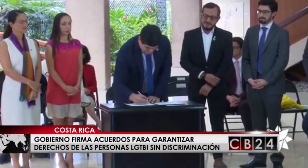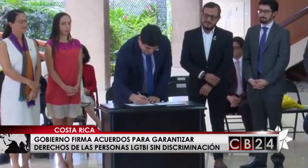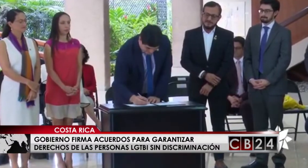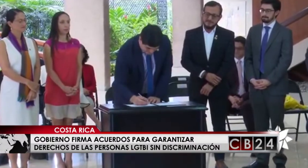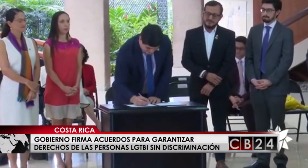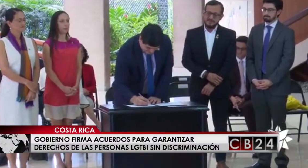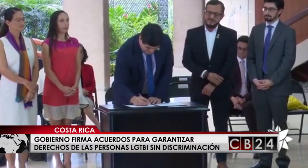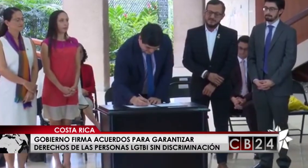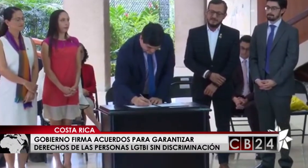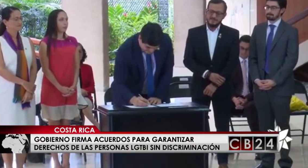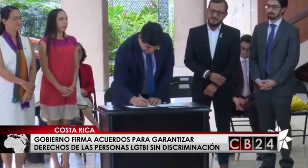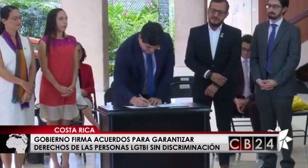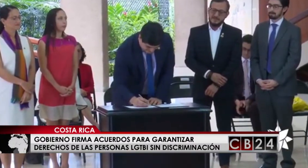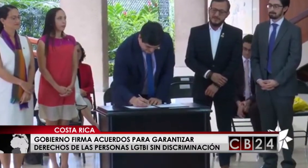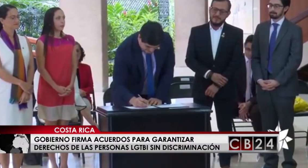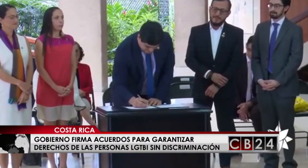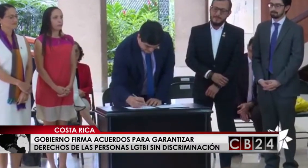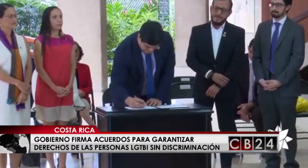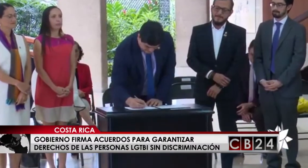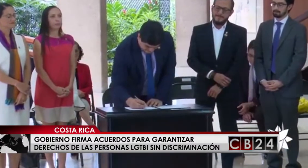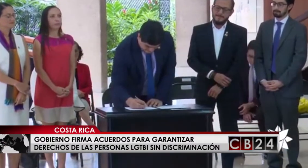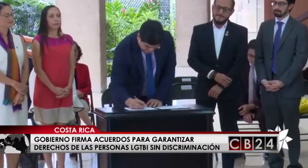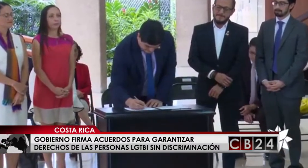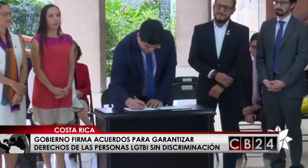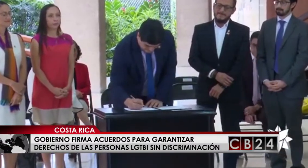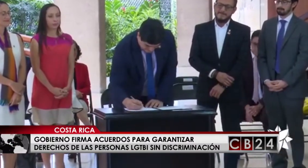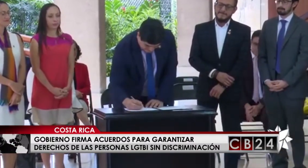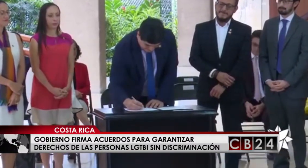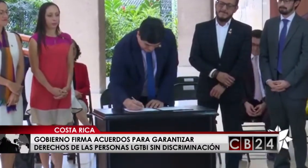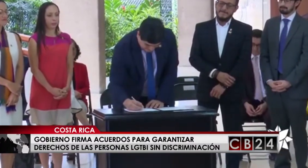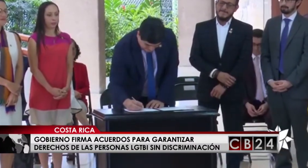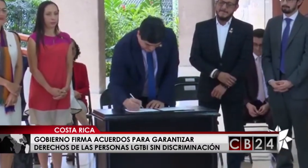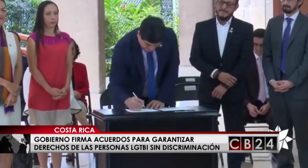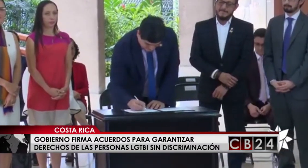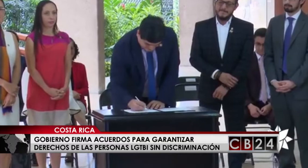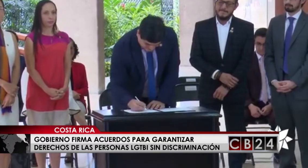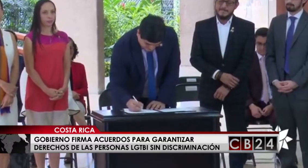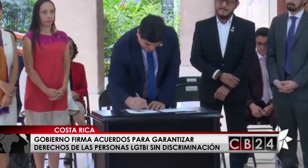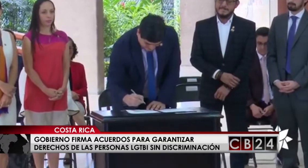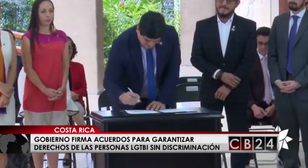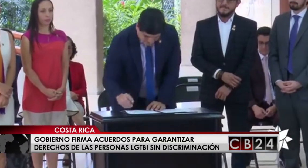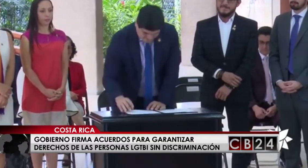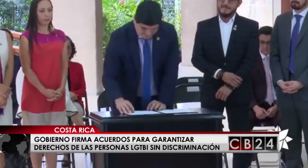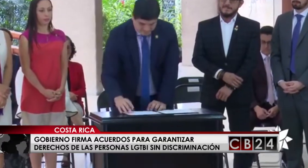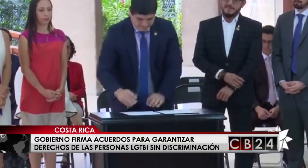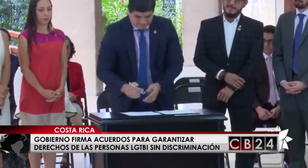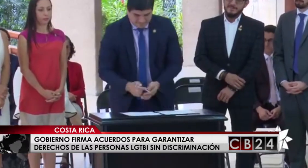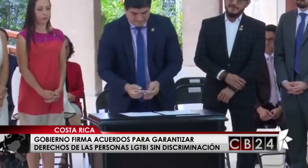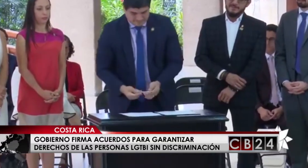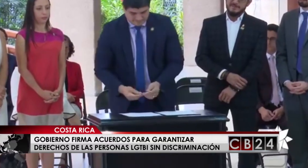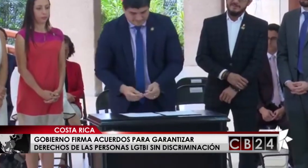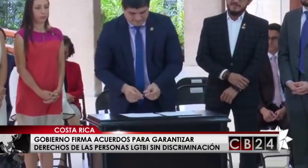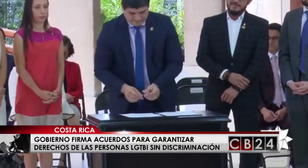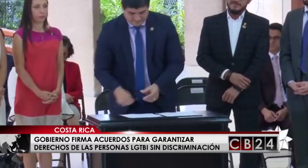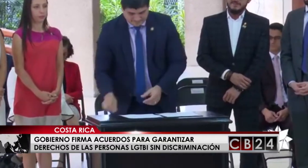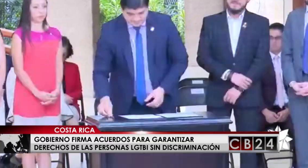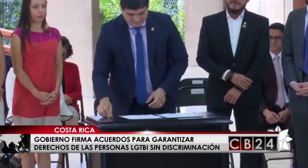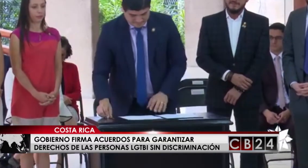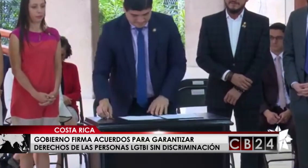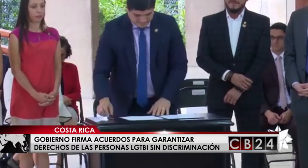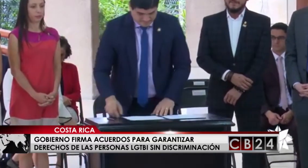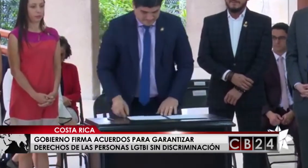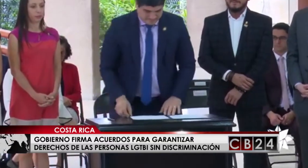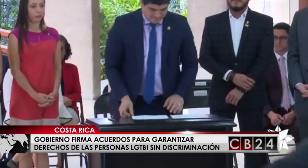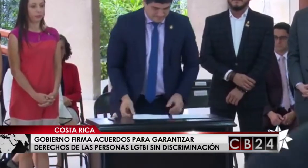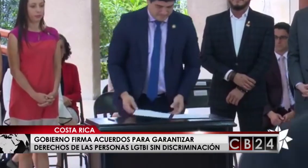los decretos reconocen identidad de género en el documento de identidad migratoria para extranjeros para población